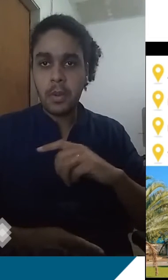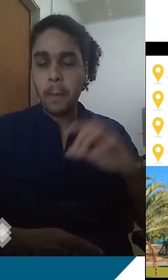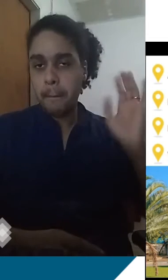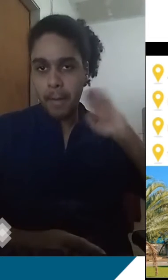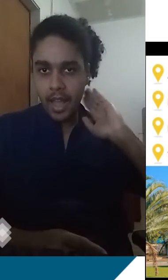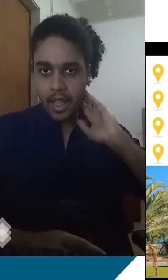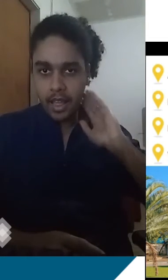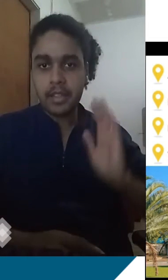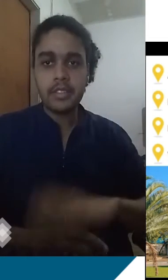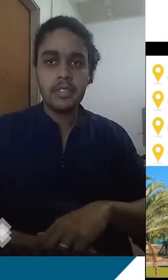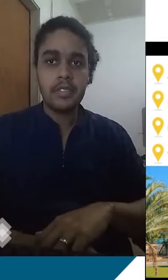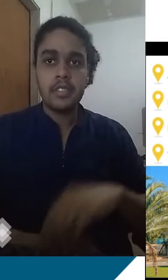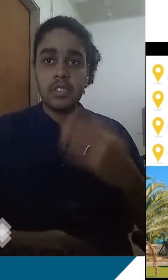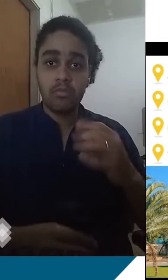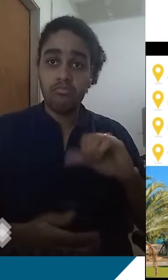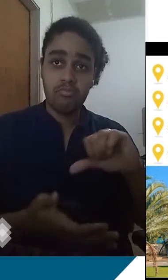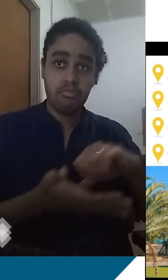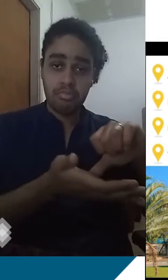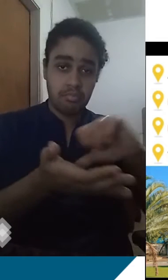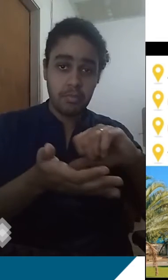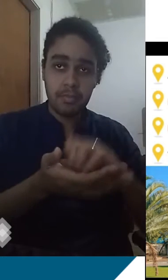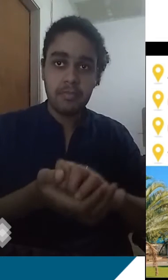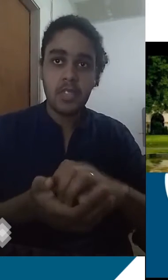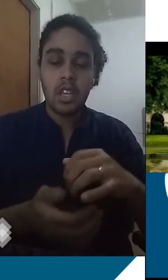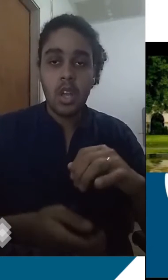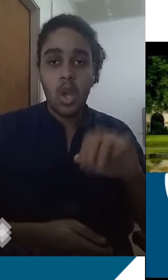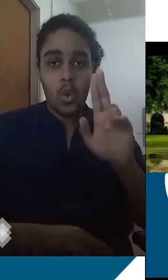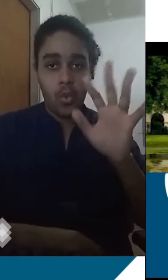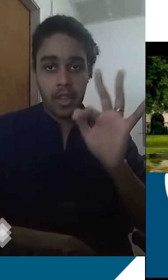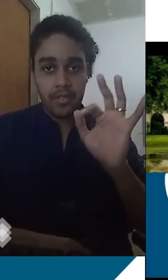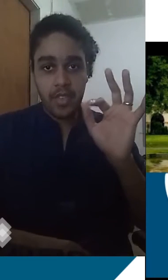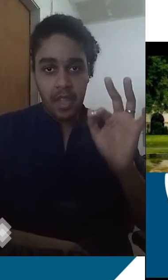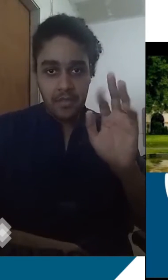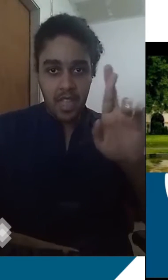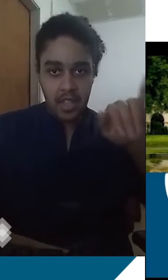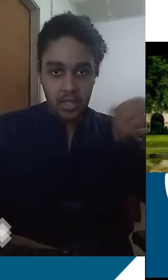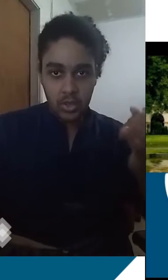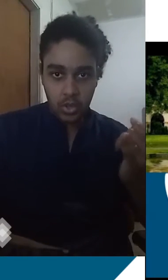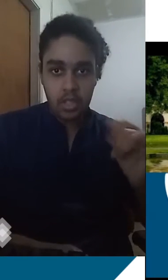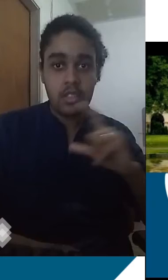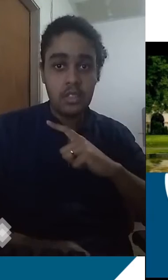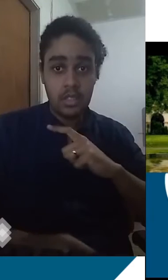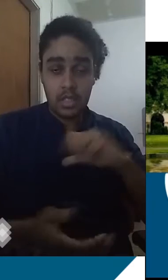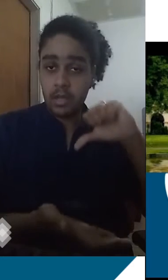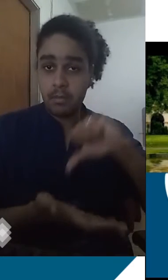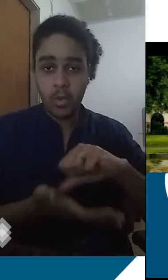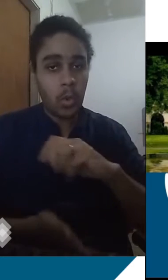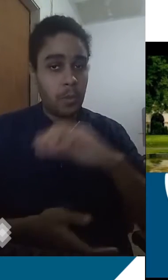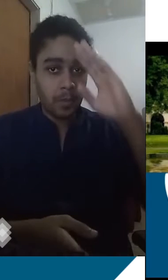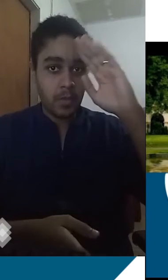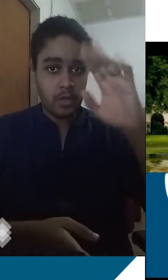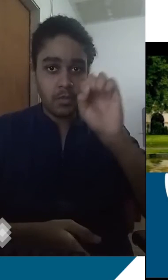seja, também é uma universidade que passou pelo processo de interiorização. A Universidade Federal Rural do Rio de Janeiro tem seu